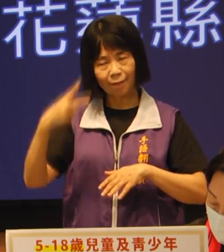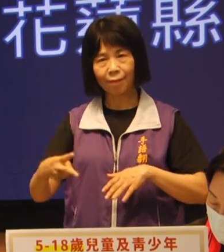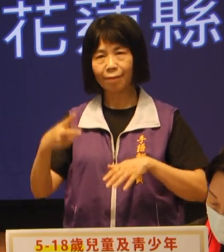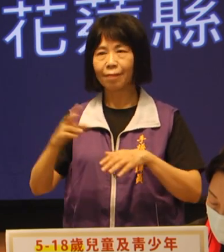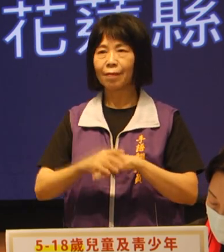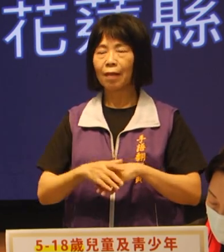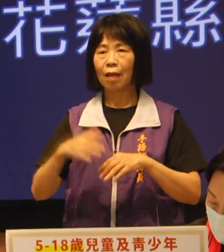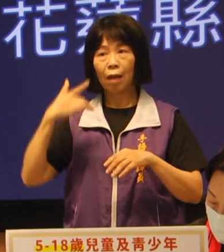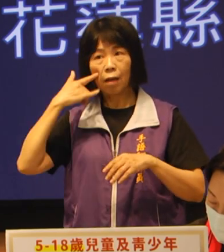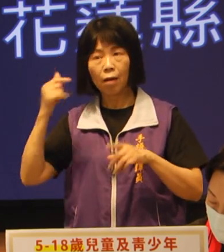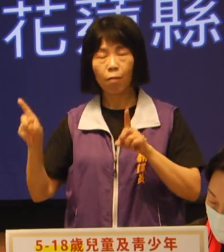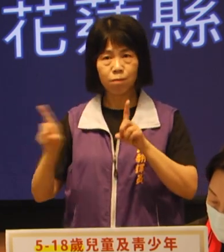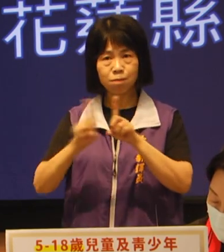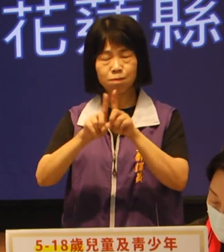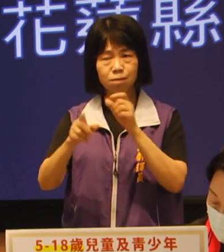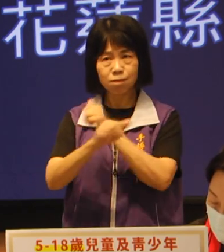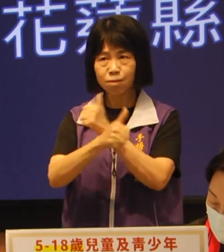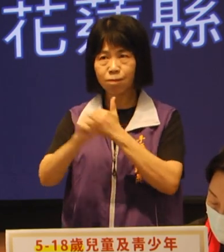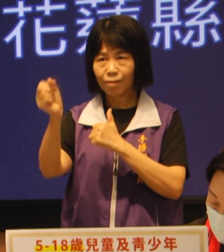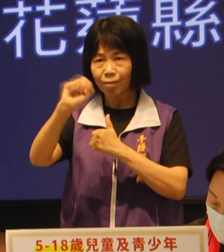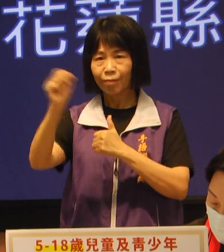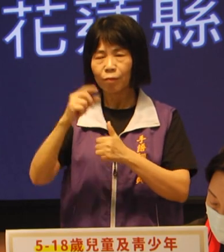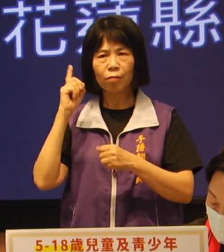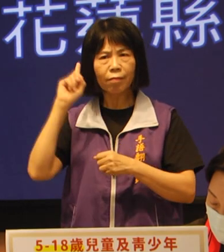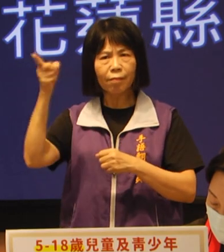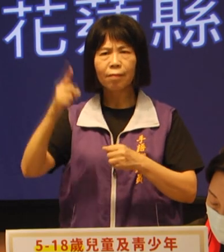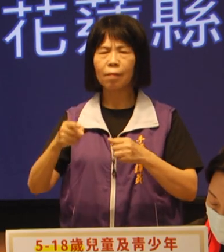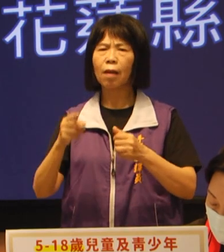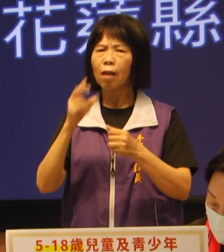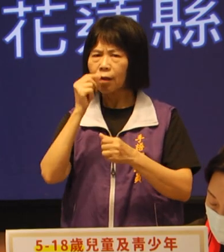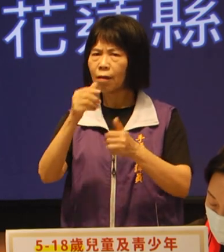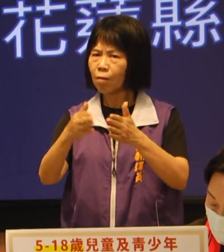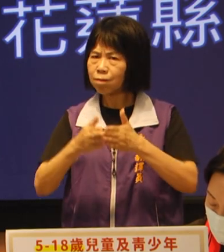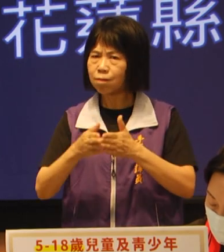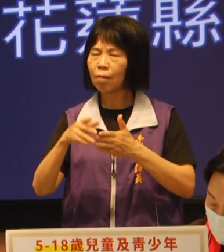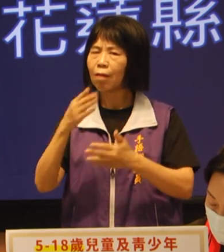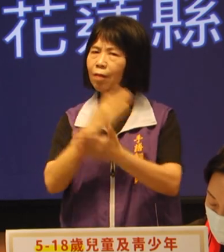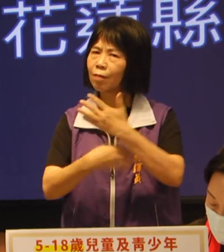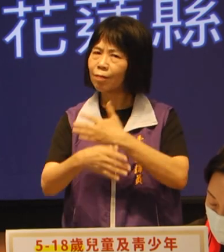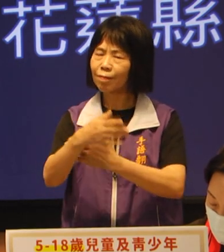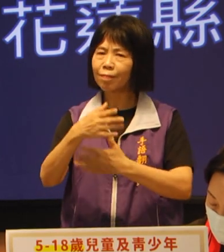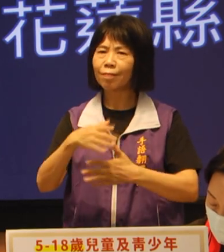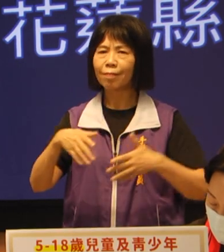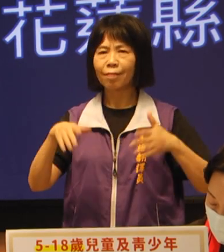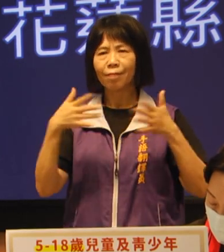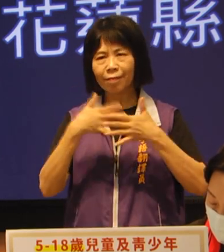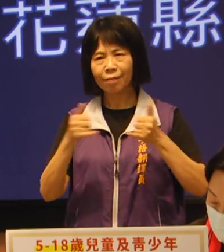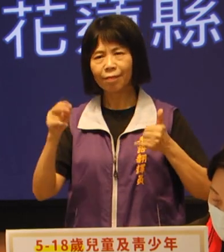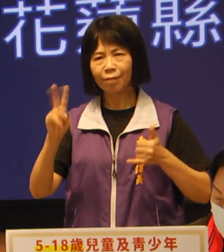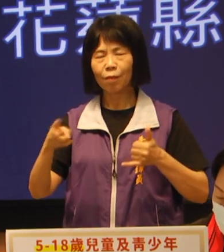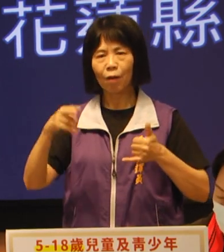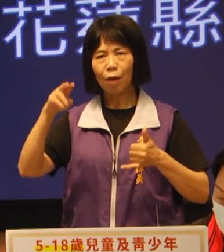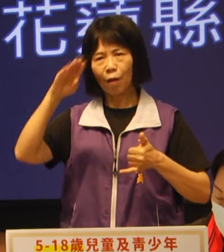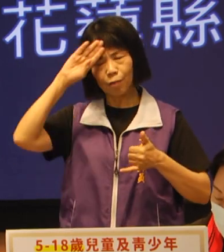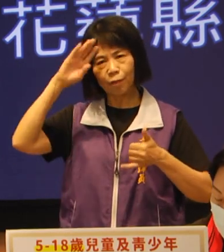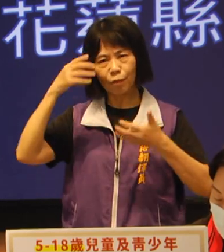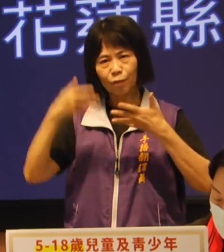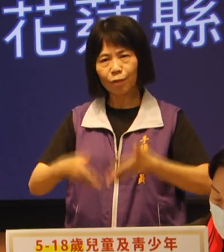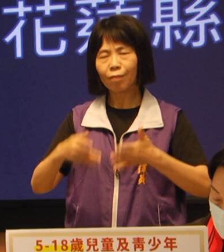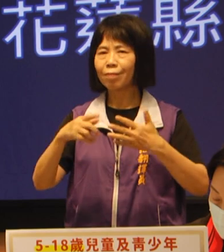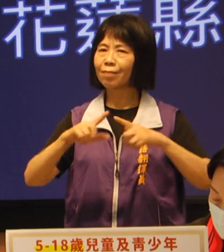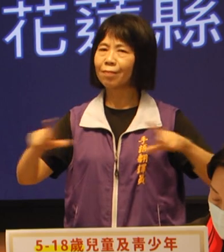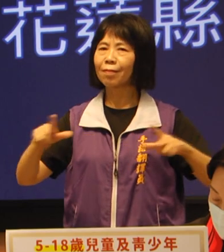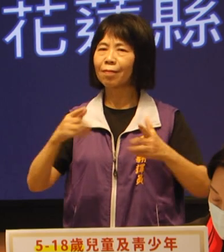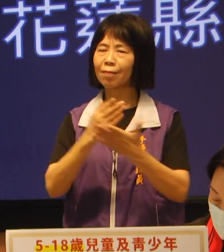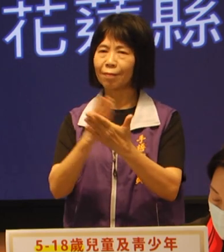开放家长陪考的，除非有特殊的需求，包含我们身心障碍学生或者是有重大伤病的一个学生